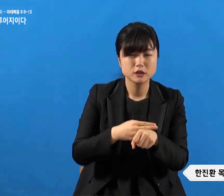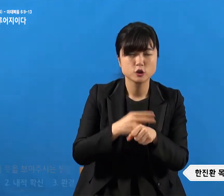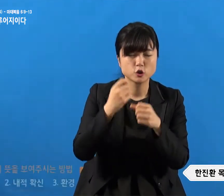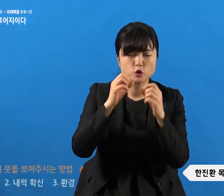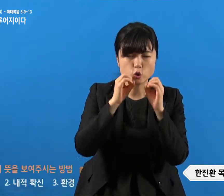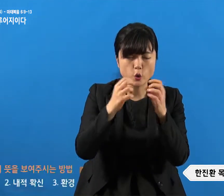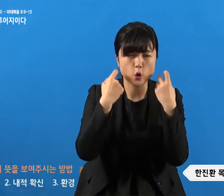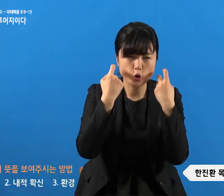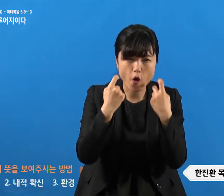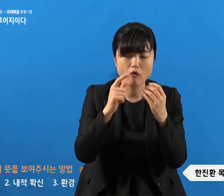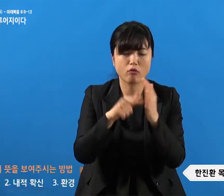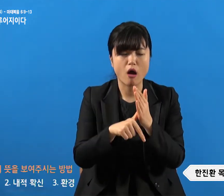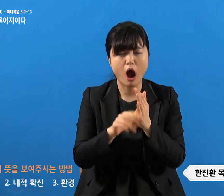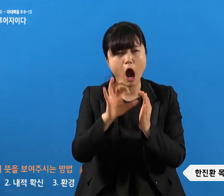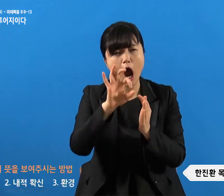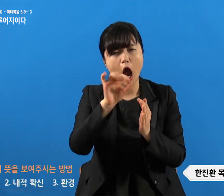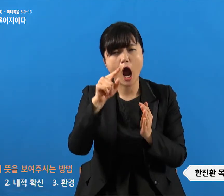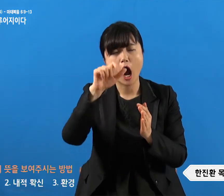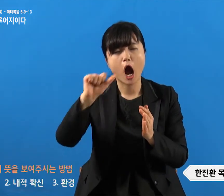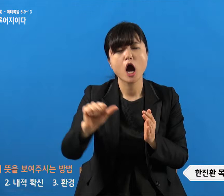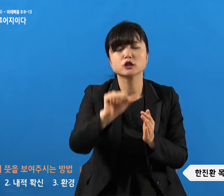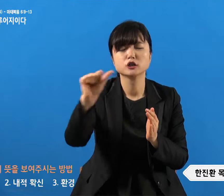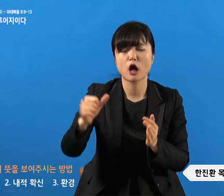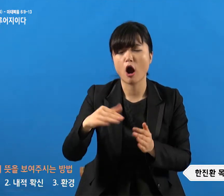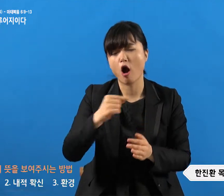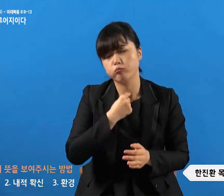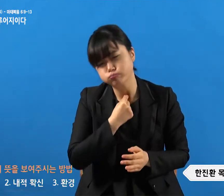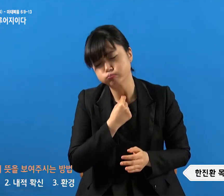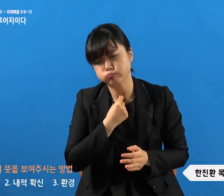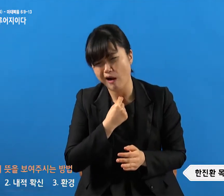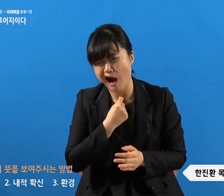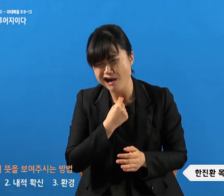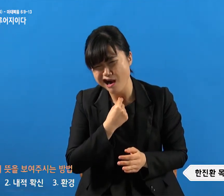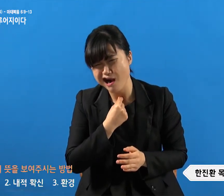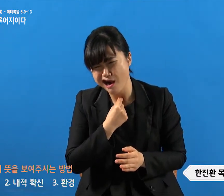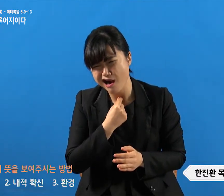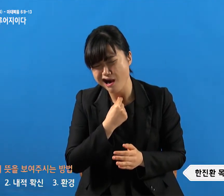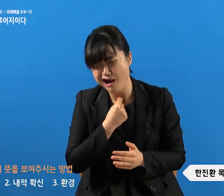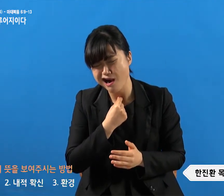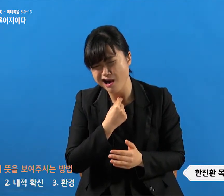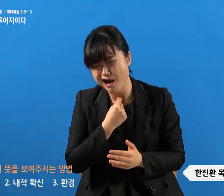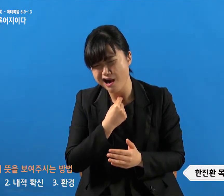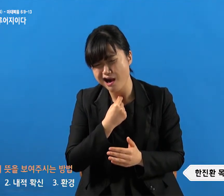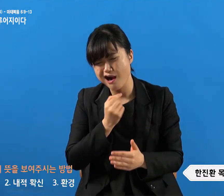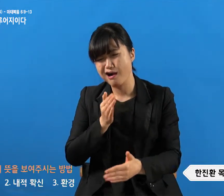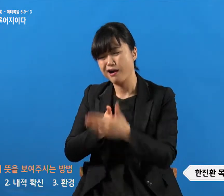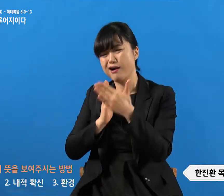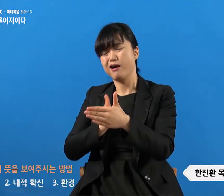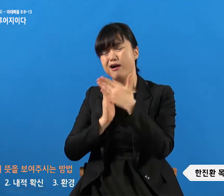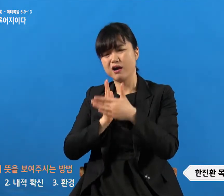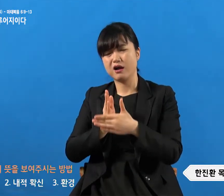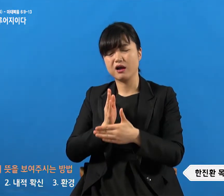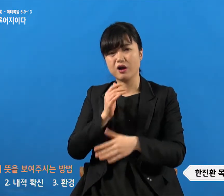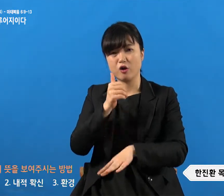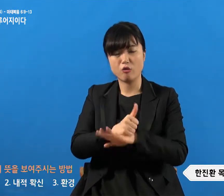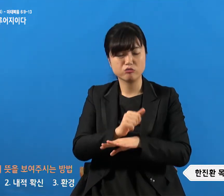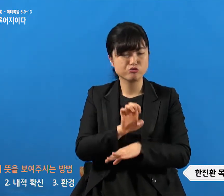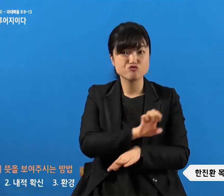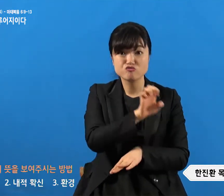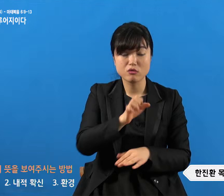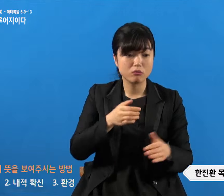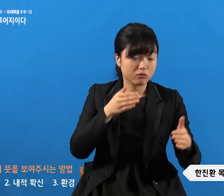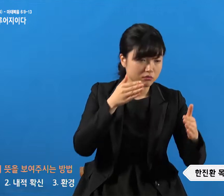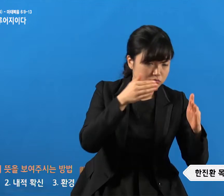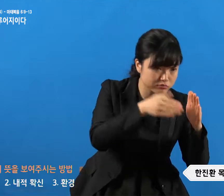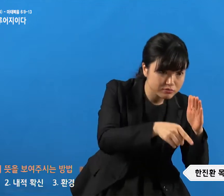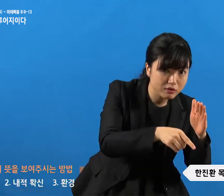하면서 아무리 아시아 쪽으로 가려고 해도 길이 열리지가 않았습니다. 할 수 없이 유럽 쪽으로 방향을